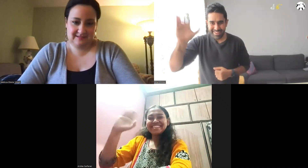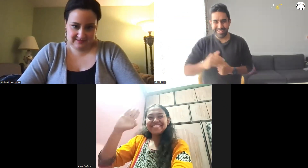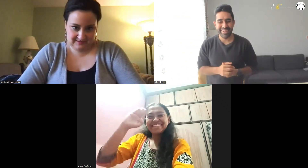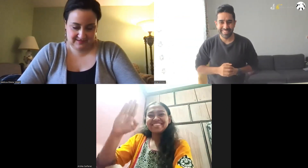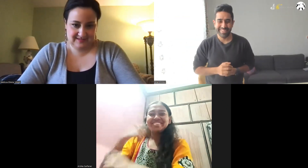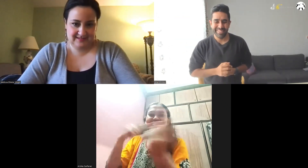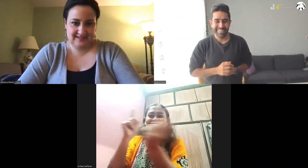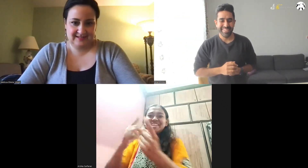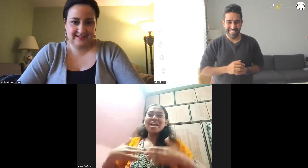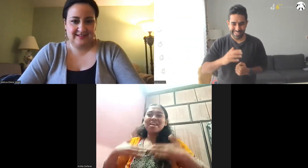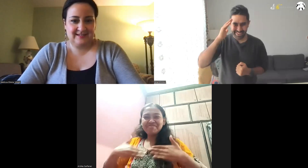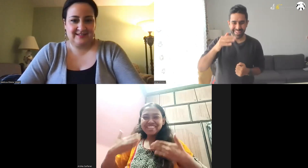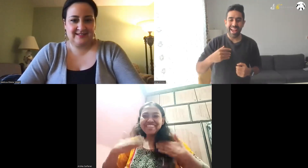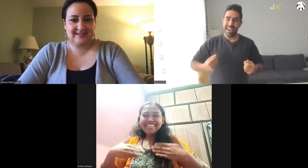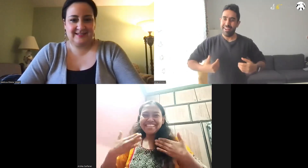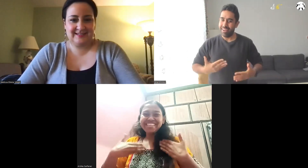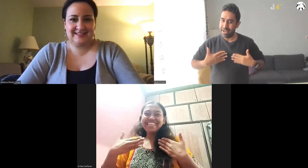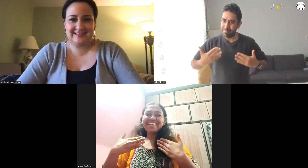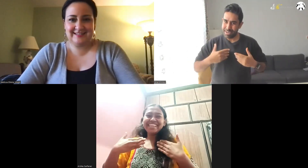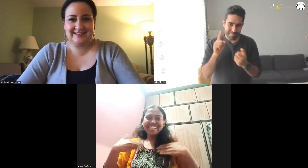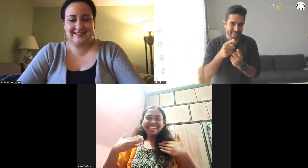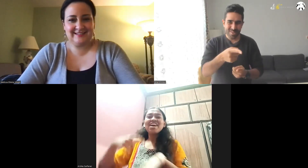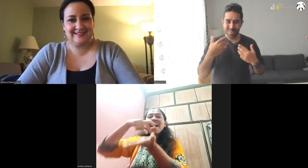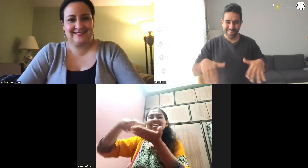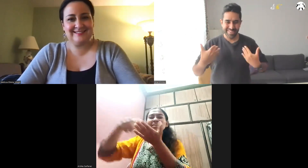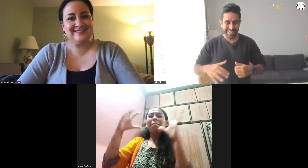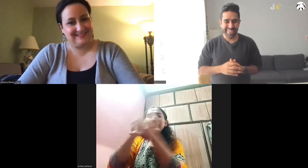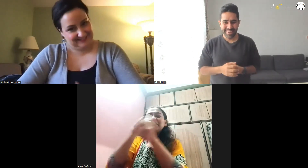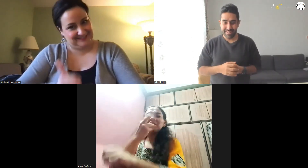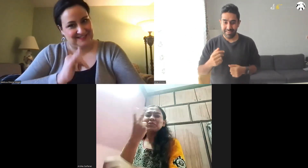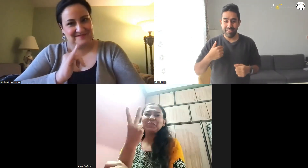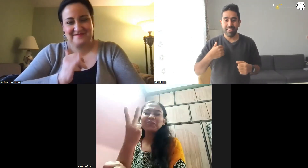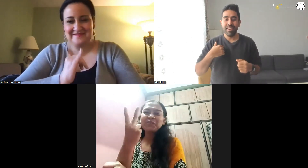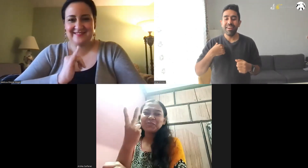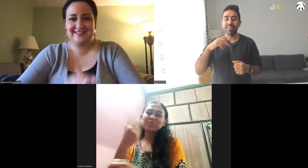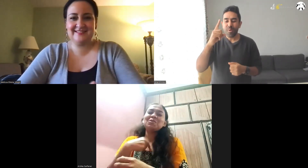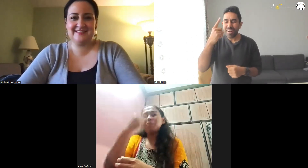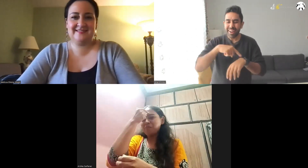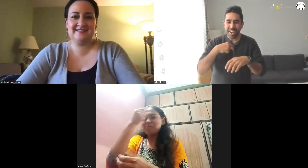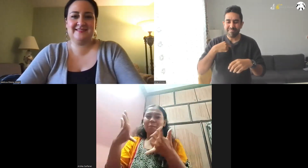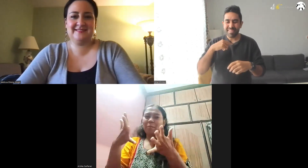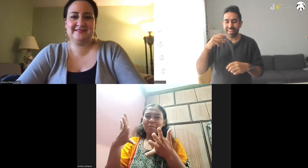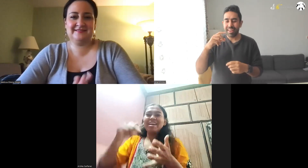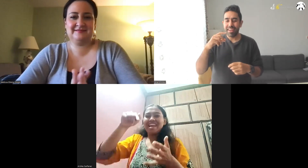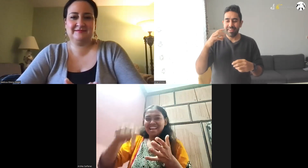Hello, Ashia. Hi, nice to ये meet सब you. बोलते भी हैं सब आप लोग नहीं इनका बैटर जो बोलते